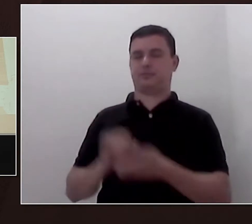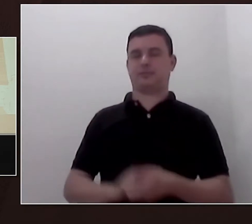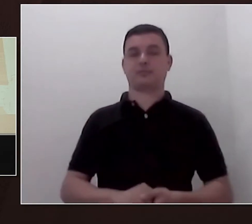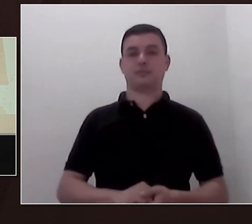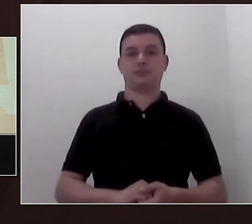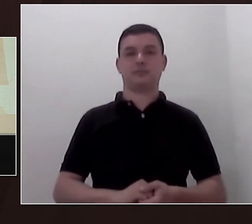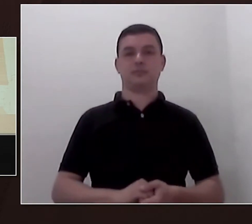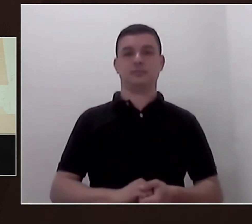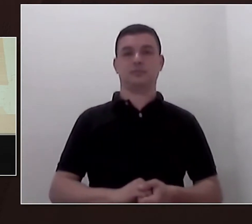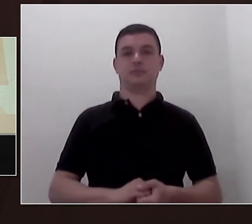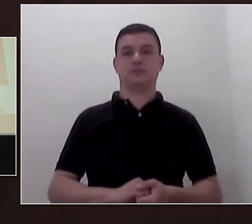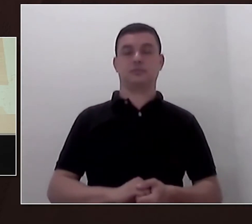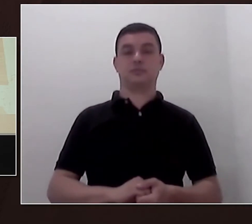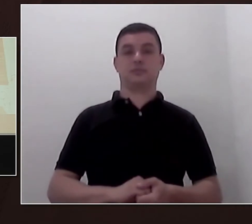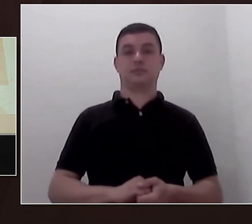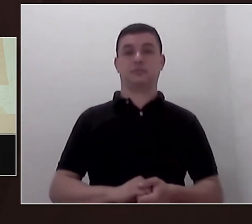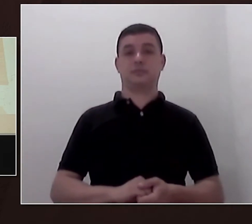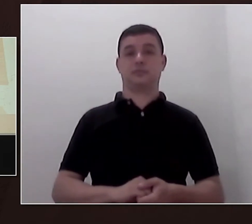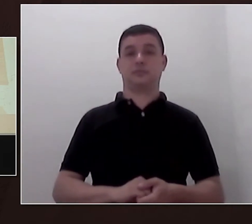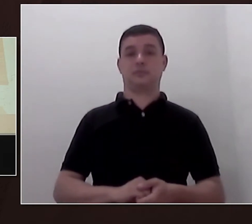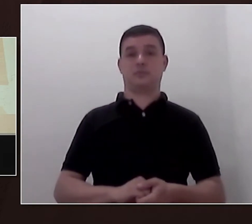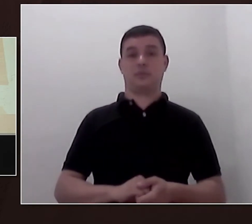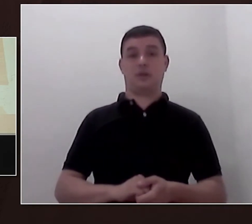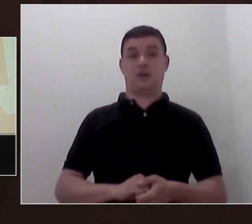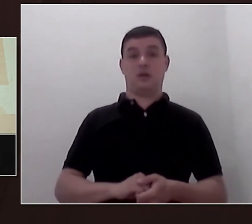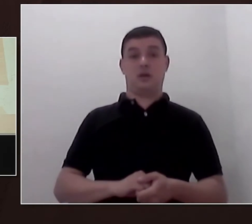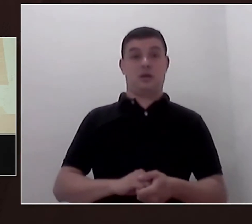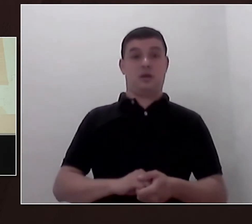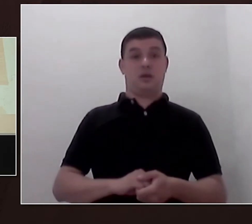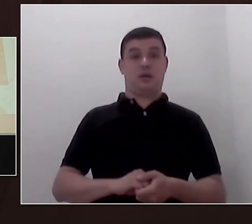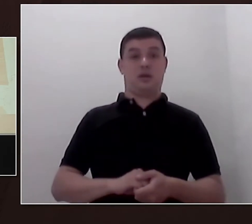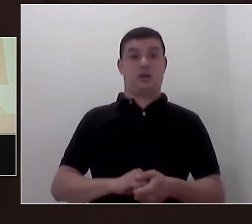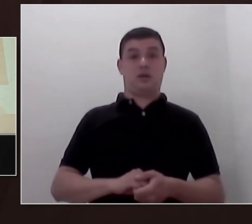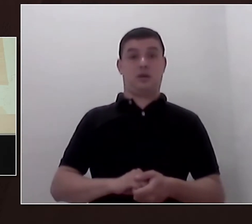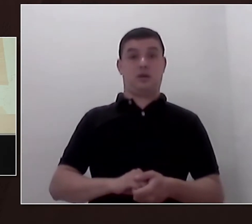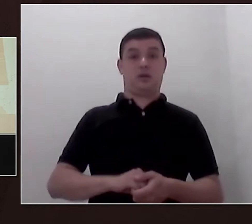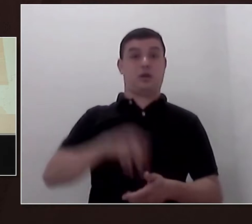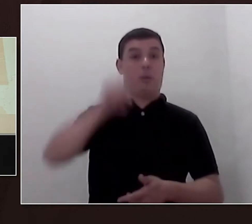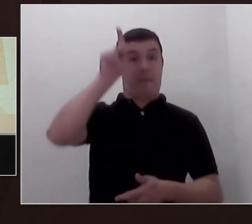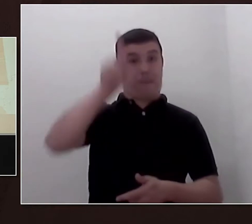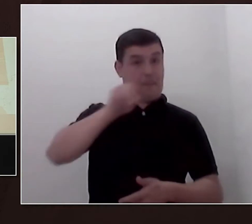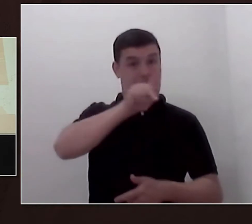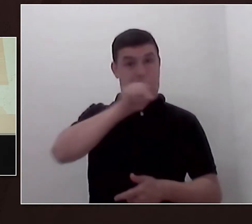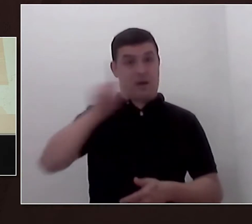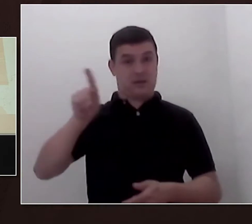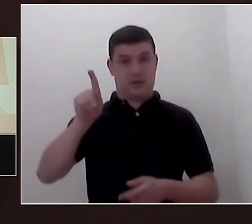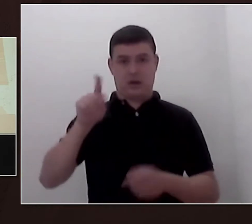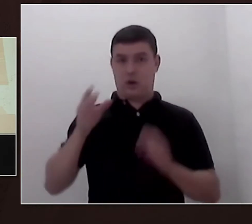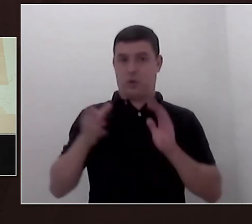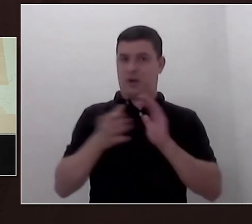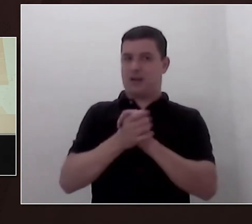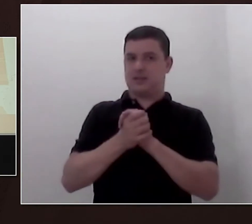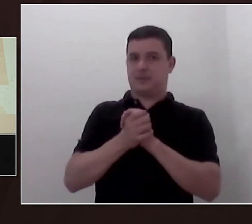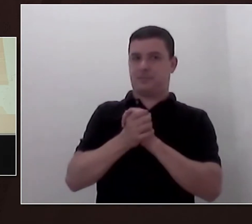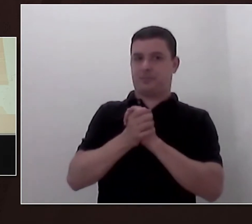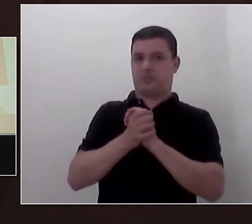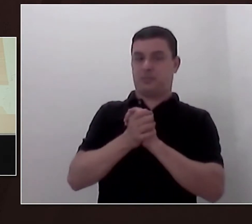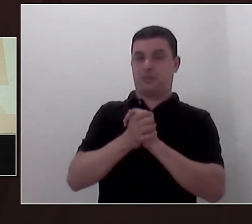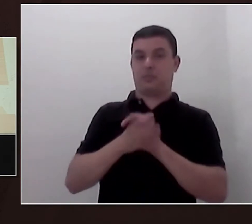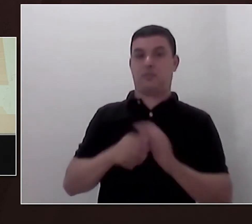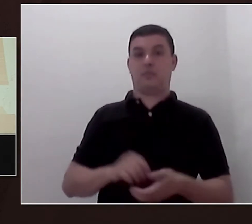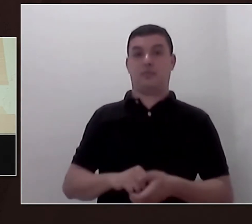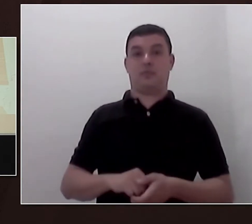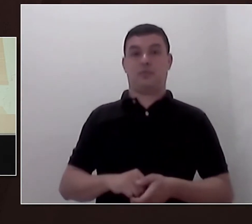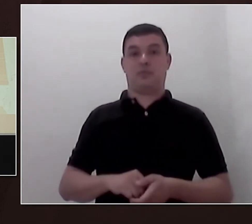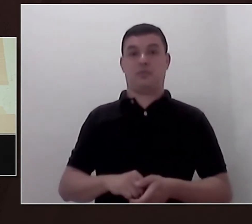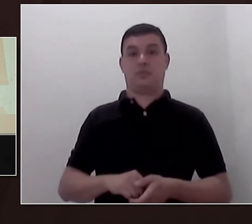disso? Os padres católicos, eles praticam celibato, não se casam. É consequência dessa